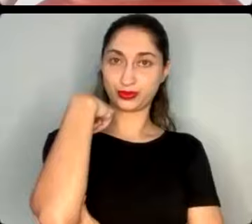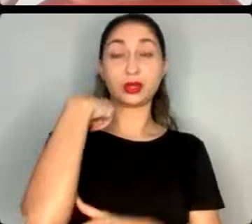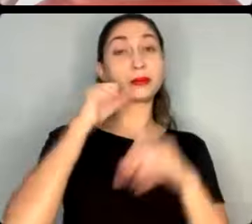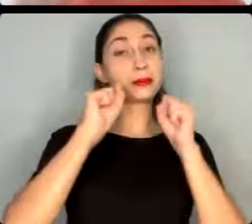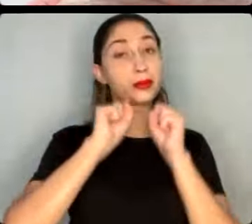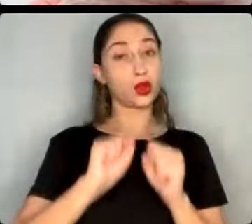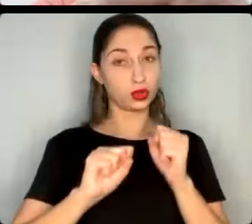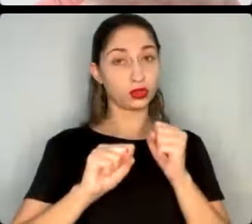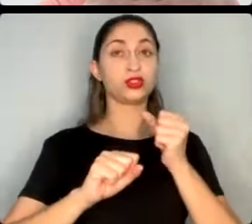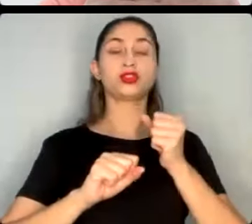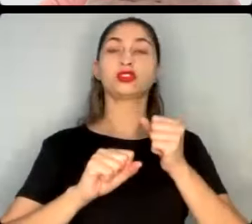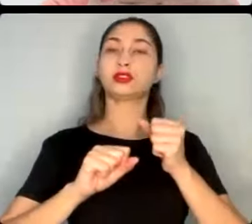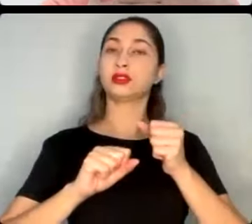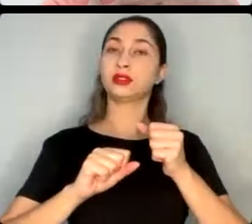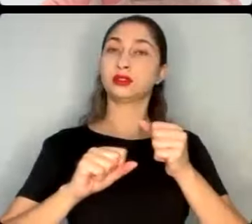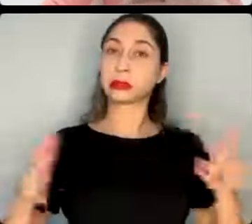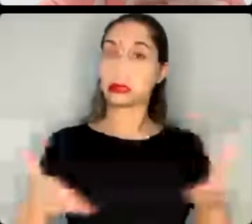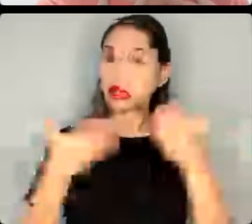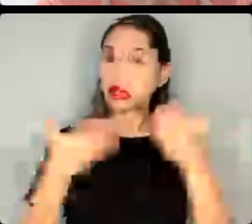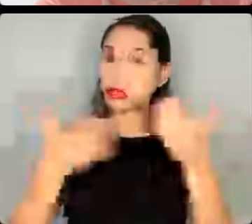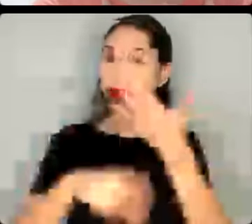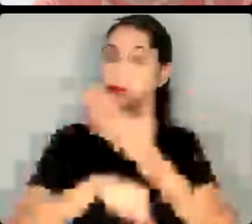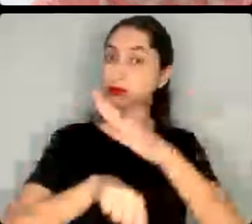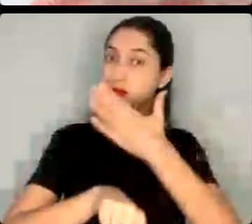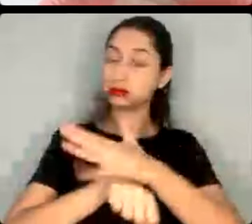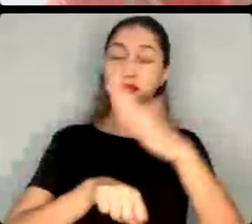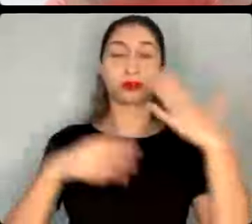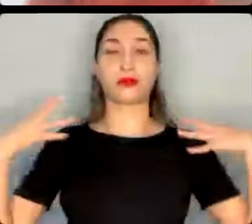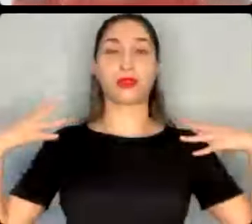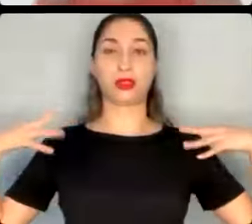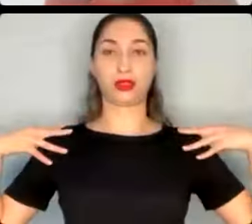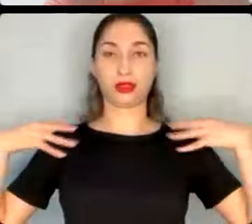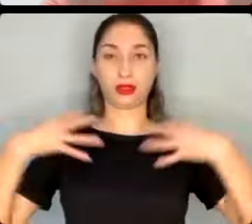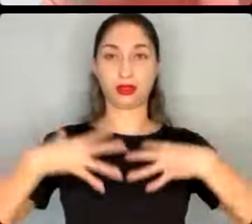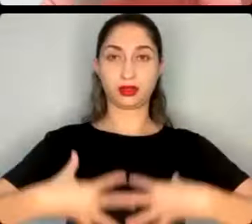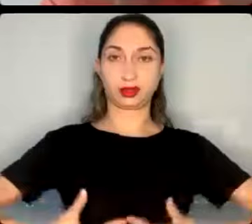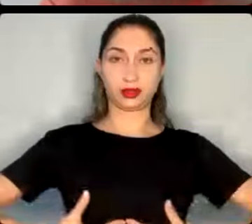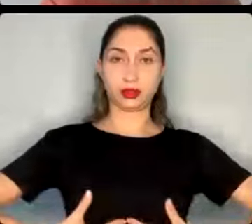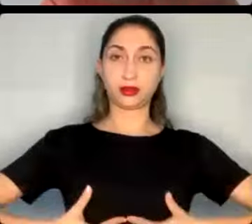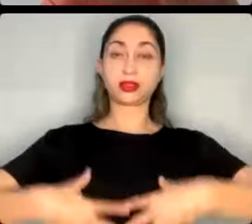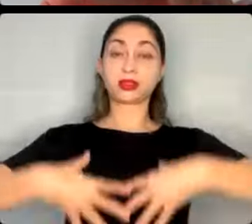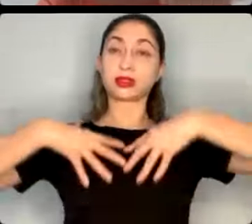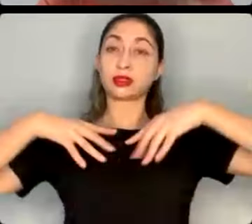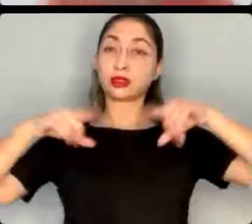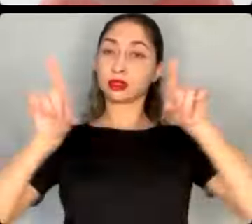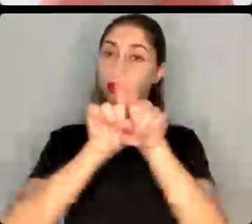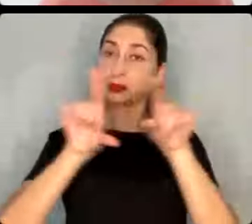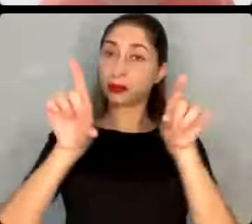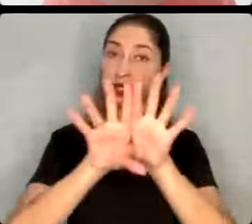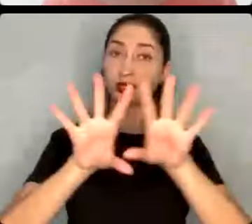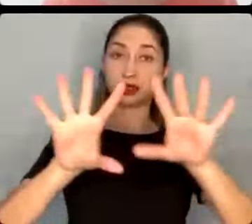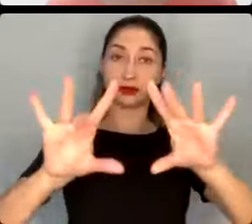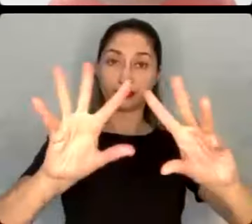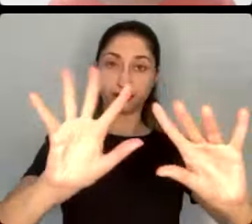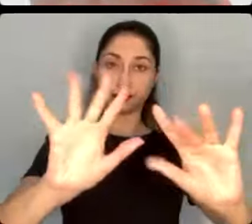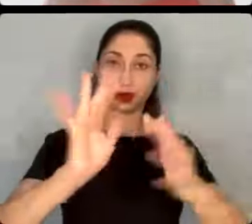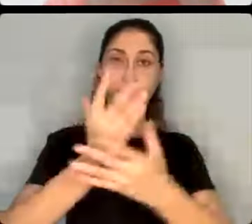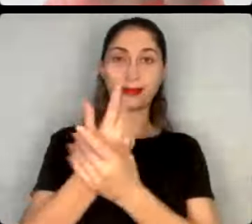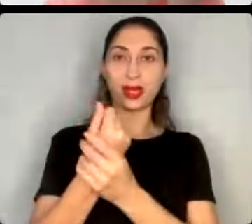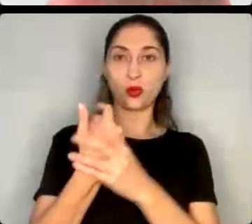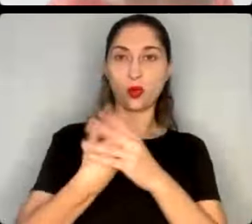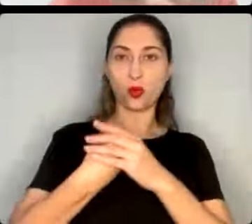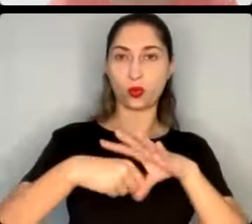trabalhar aqui, mais do centro do corpo, ou você pode trabalhar a distância pelas mãos. Então, a